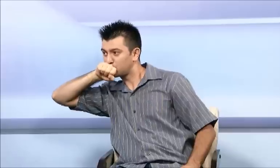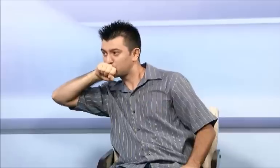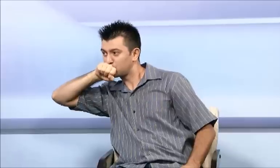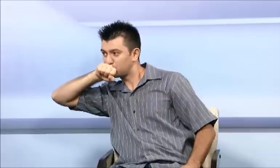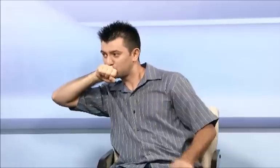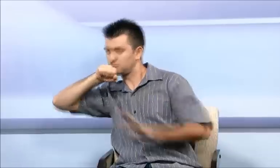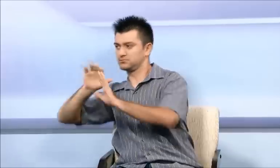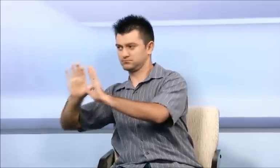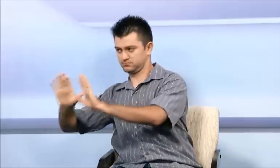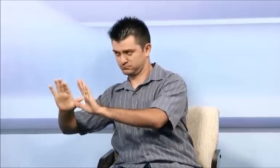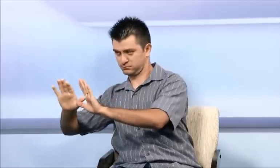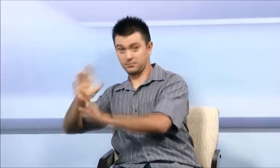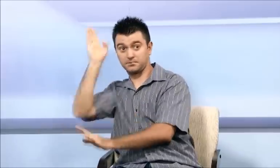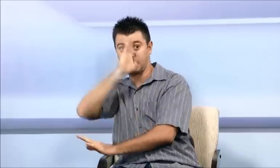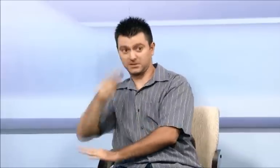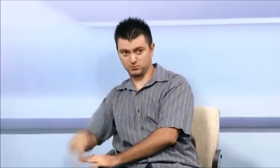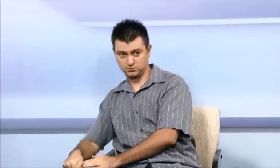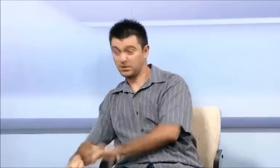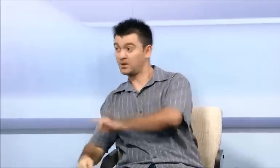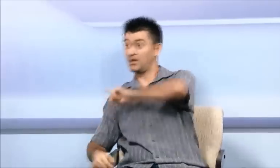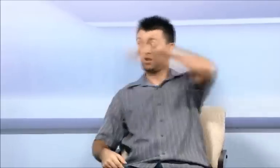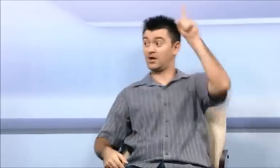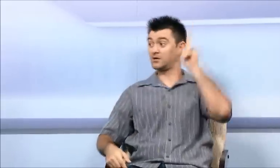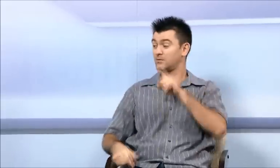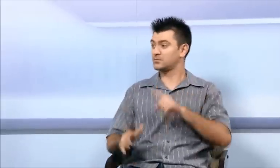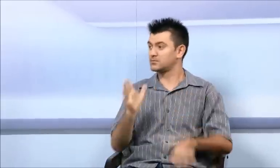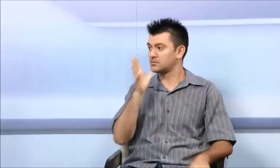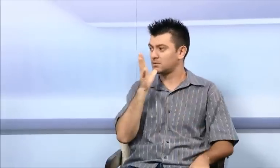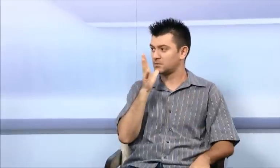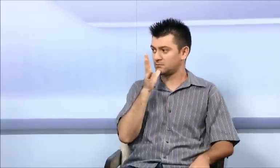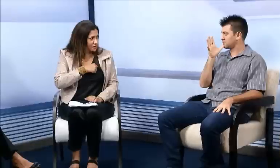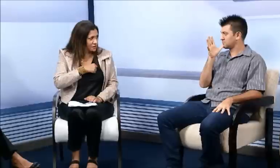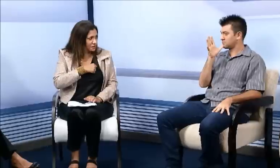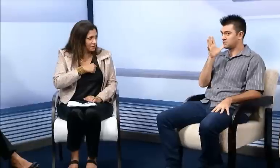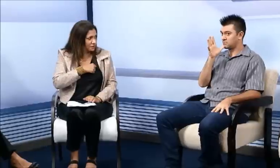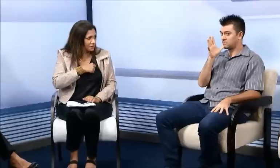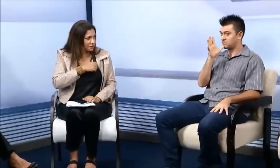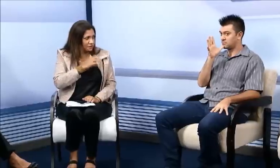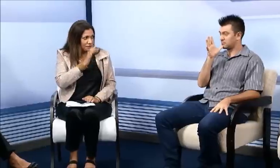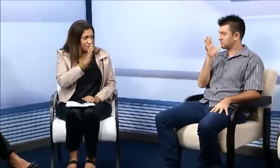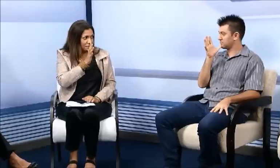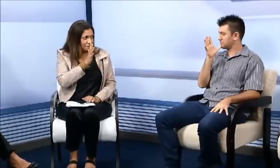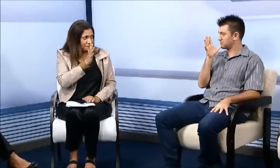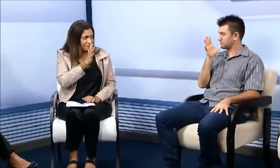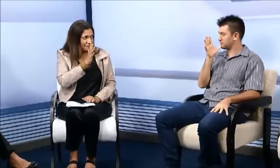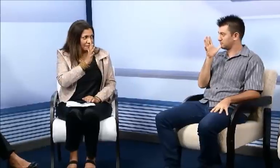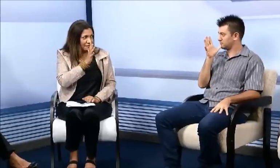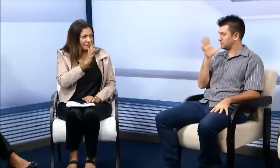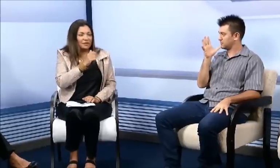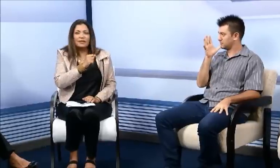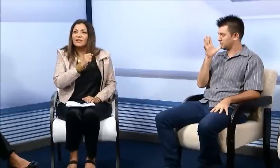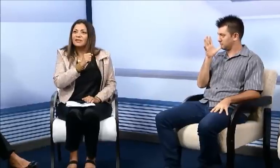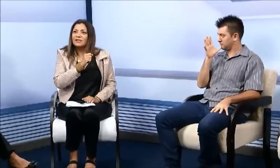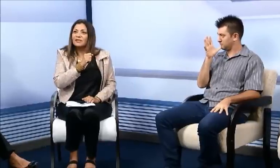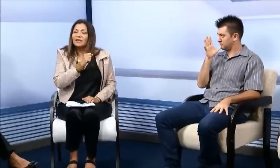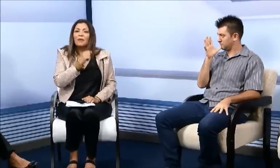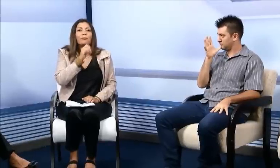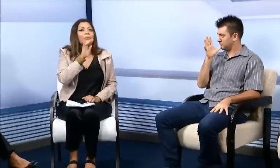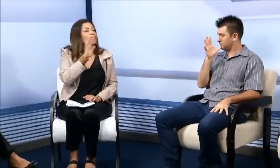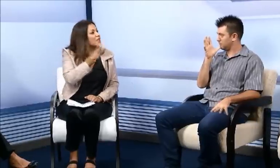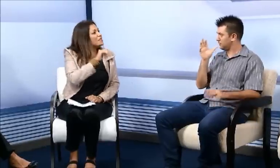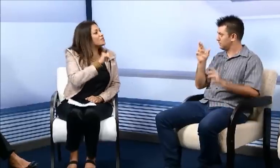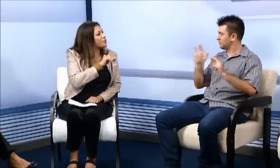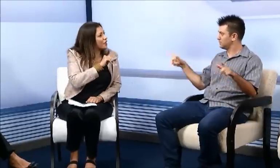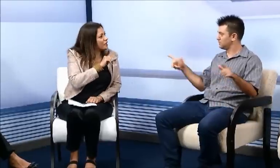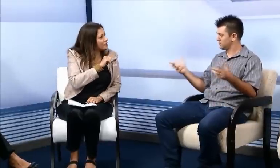Esse é o sinal de mãe. Mãe. Aqui no Brasil. Lá Nos nos Estados Unidos é assim o sinal de mãe. Então,